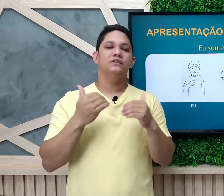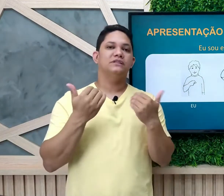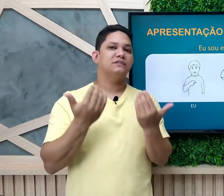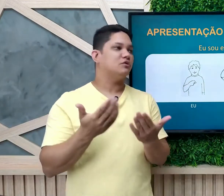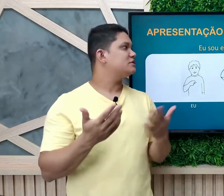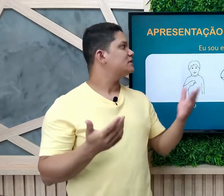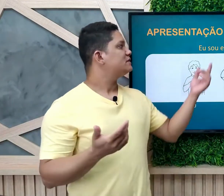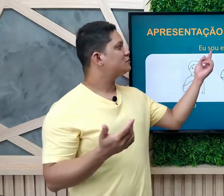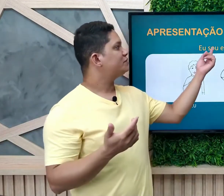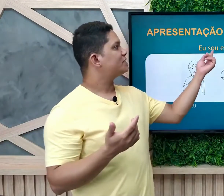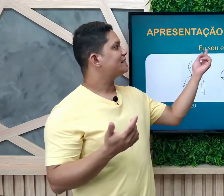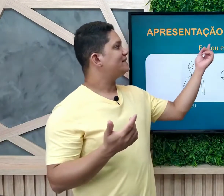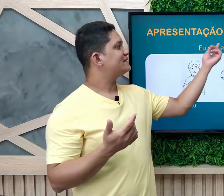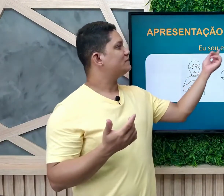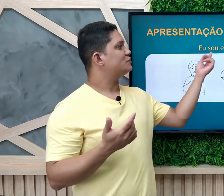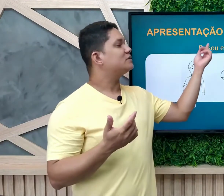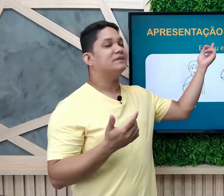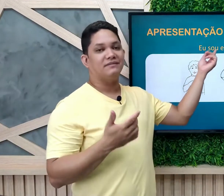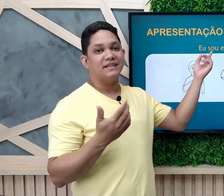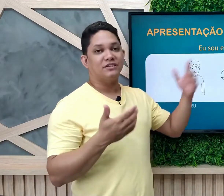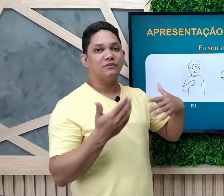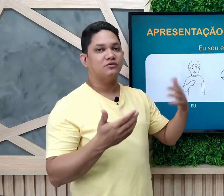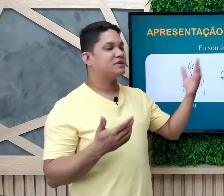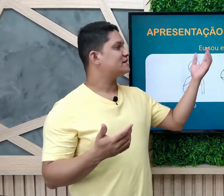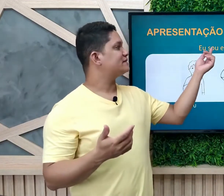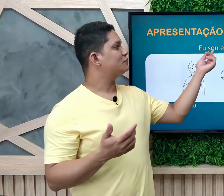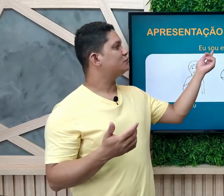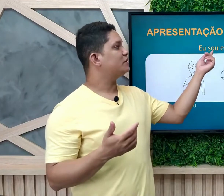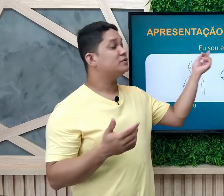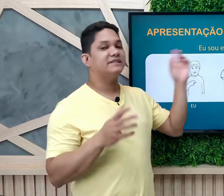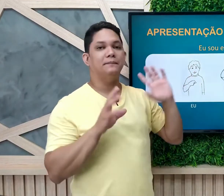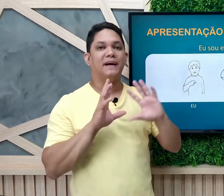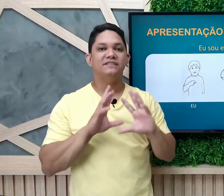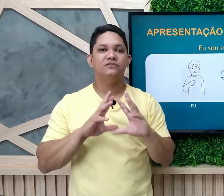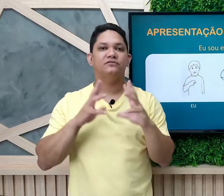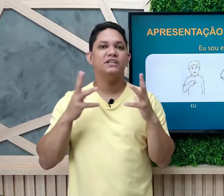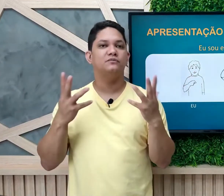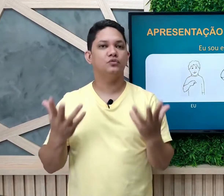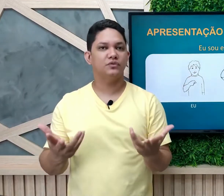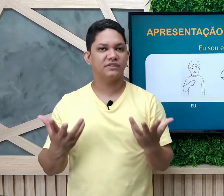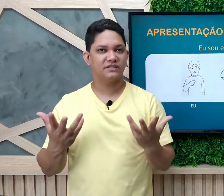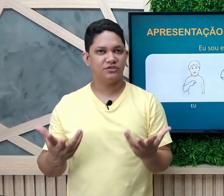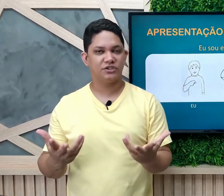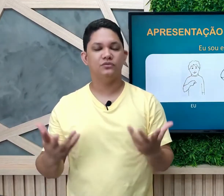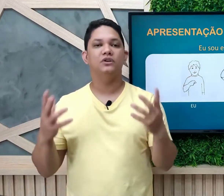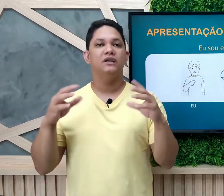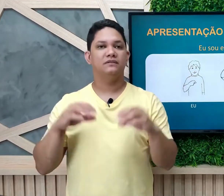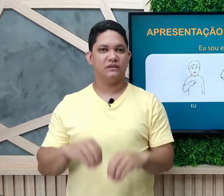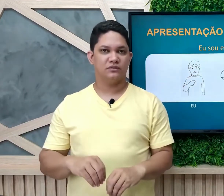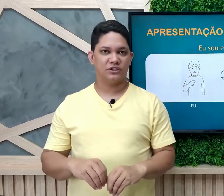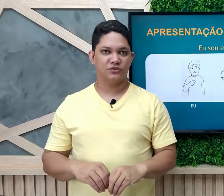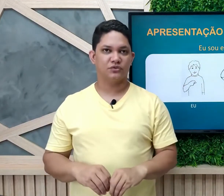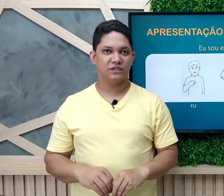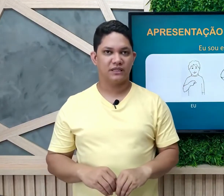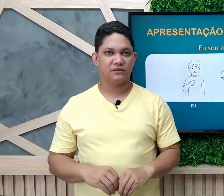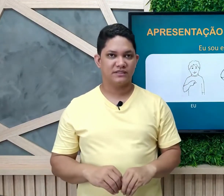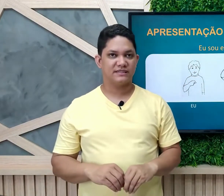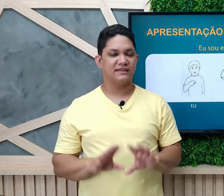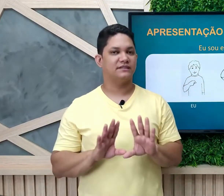se nós subtraíssemos, ou, na verdade é uma subtração do verbo ser. Mas isso faz muito sentido dentro da estrutura da língua de sinais. Então,